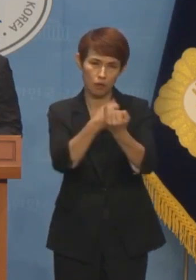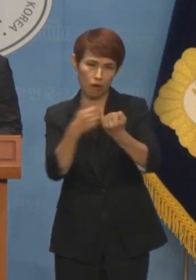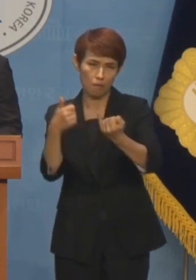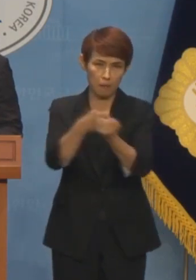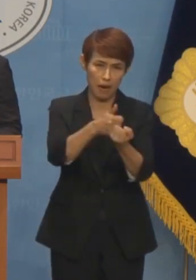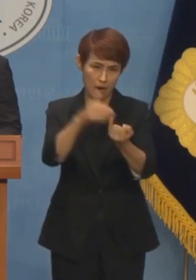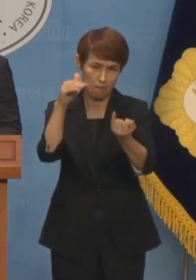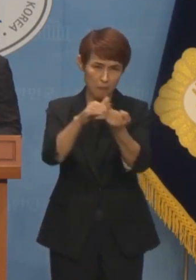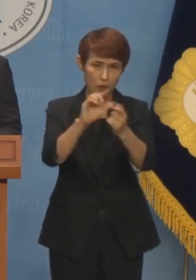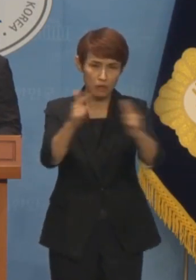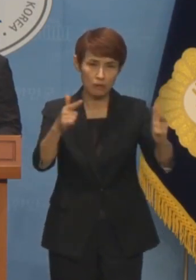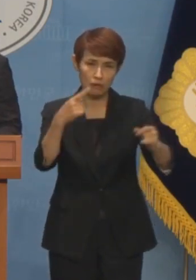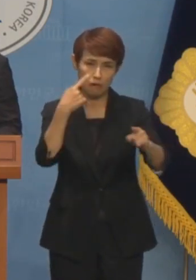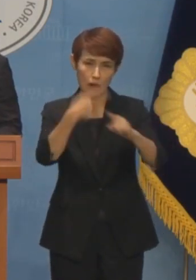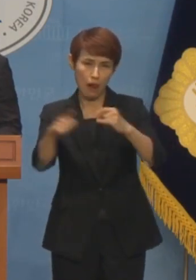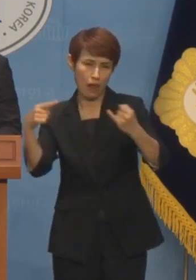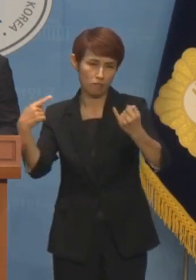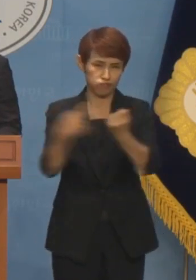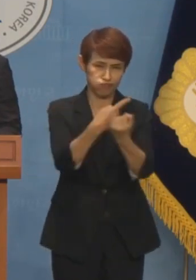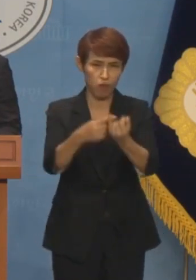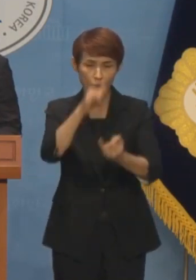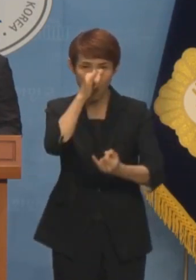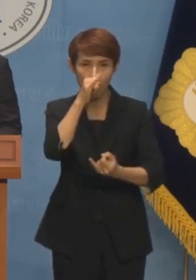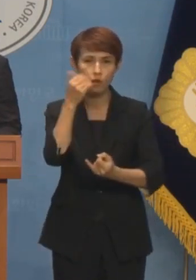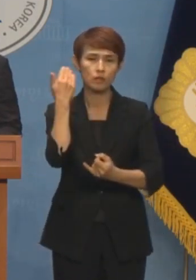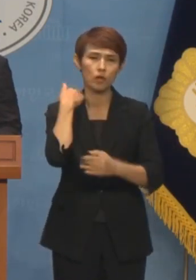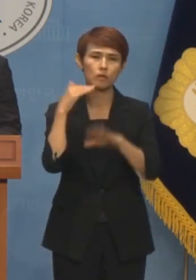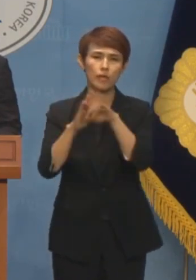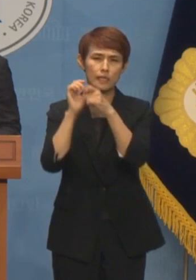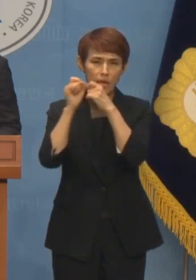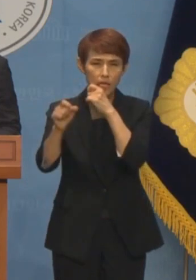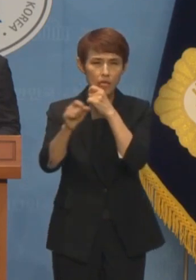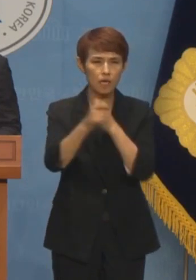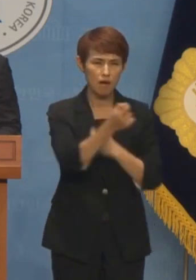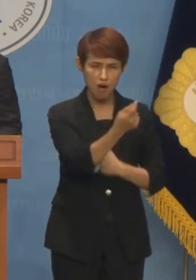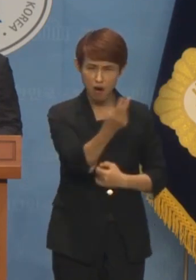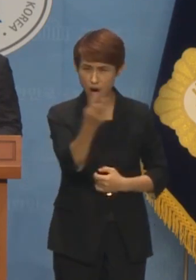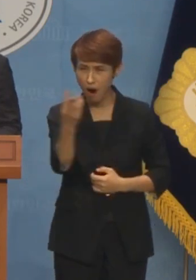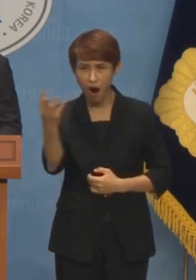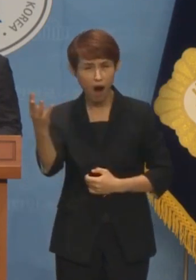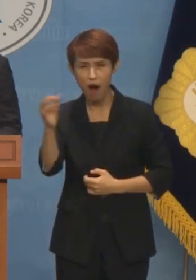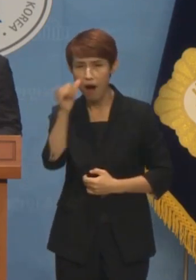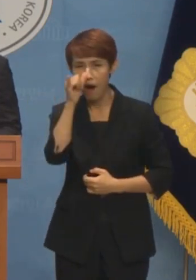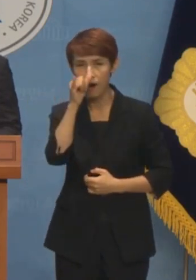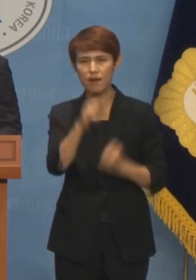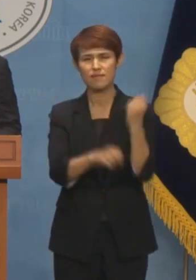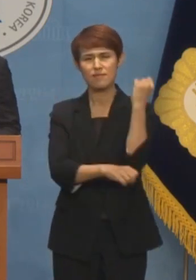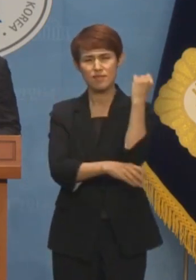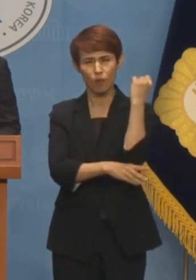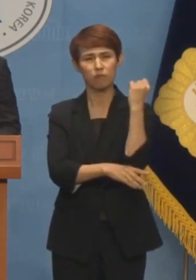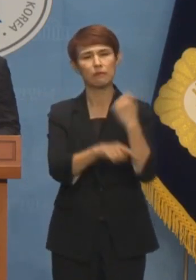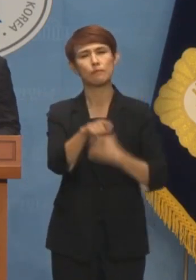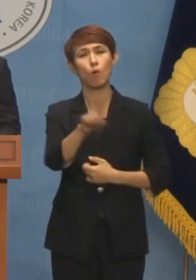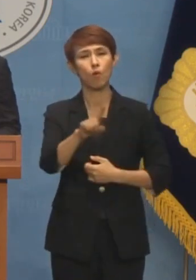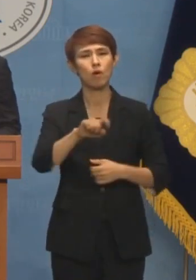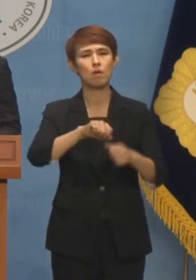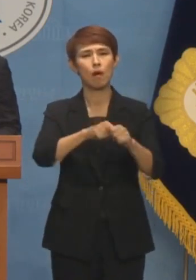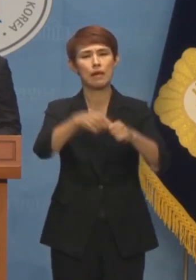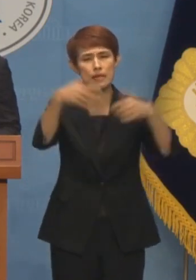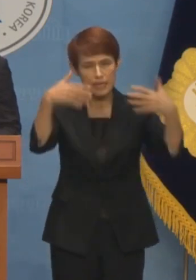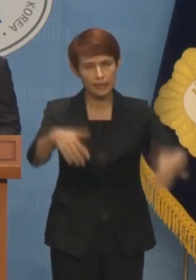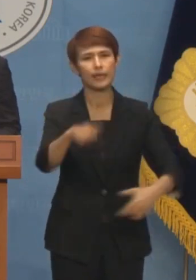행위, 칼부림, 전세 사기, 저는 이 모두가 근본적으로 처벌이 약해